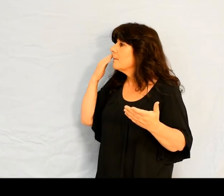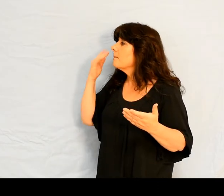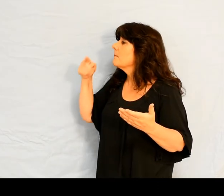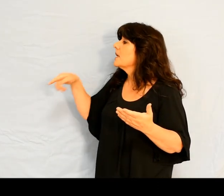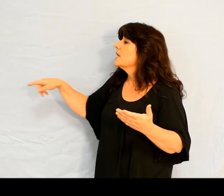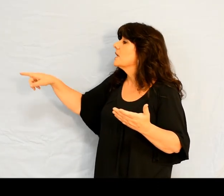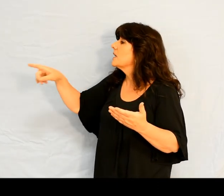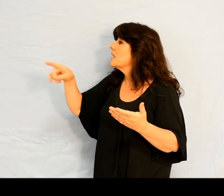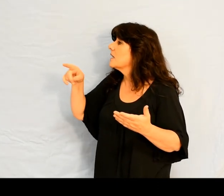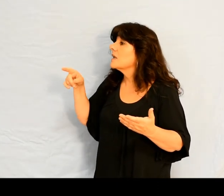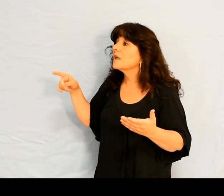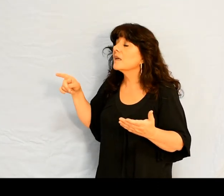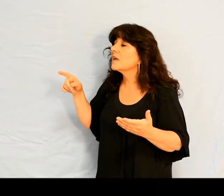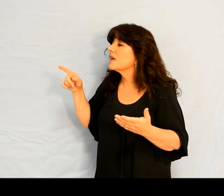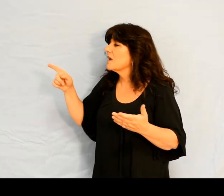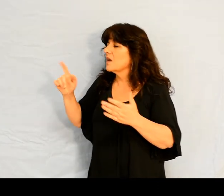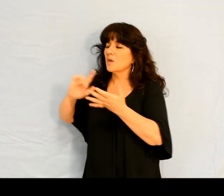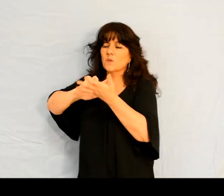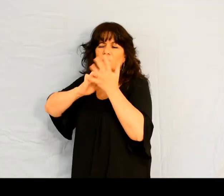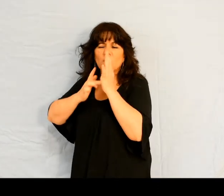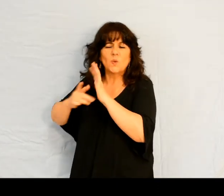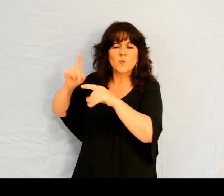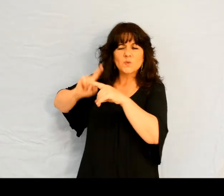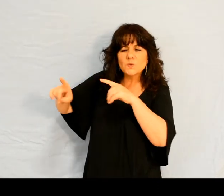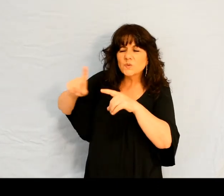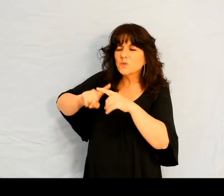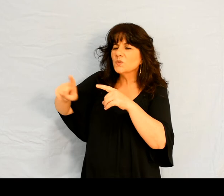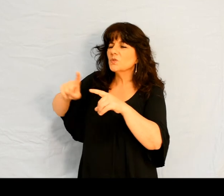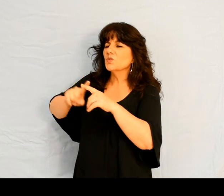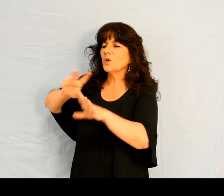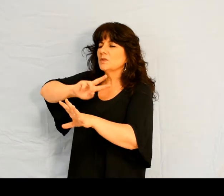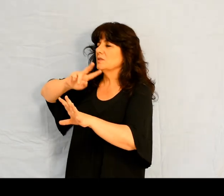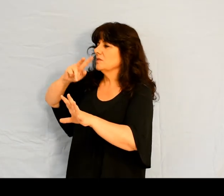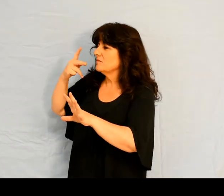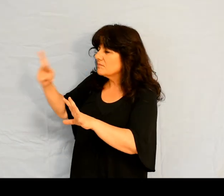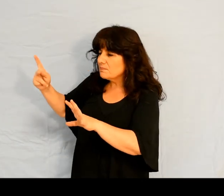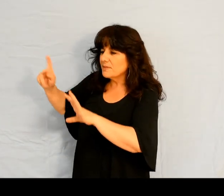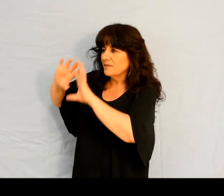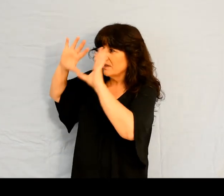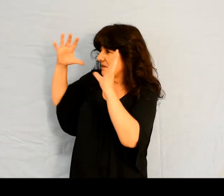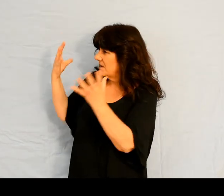renonce pas à tout ce qui lui appartient ne peut pas être mon disciple.